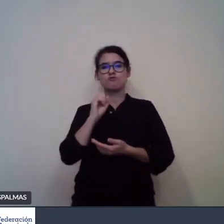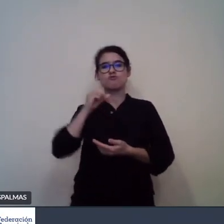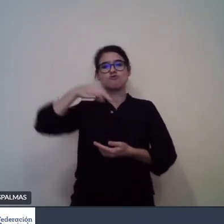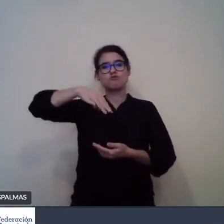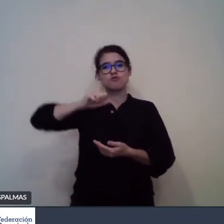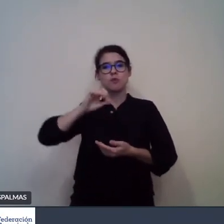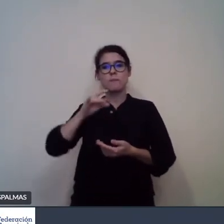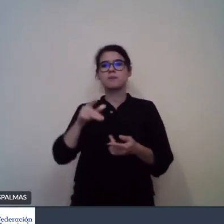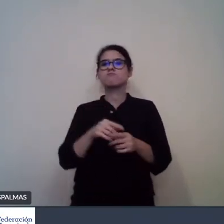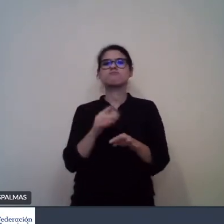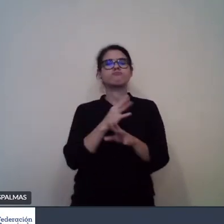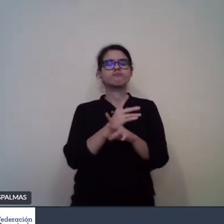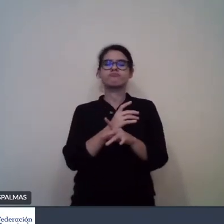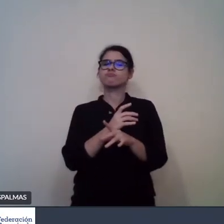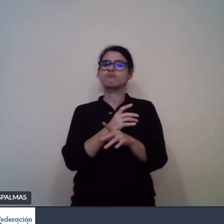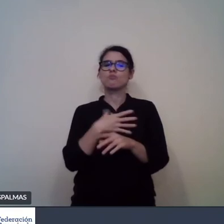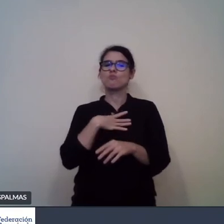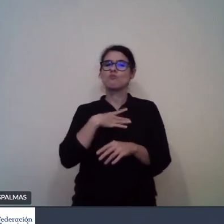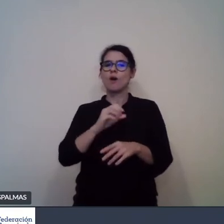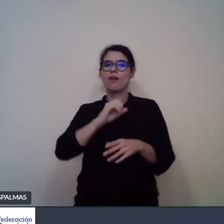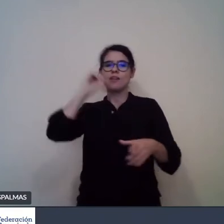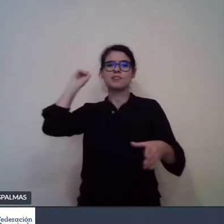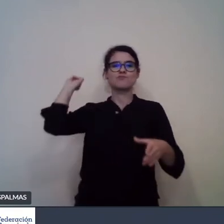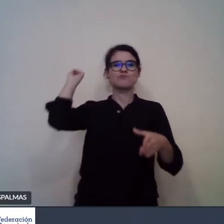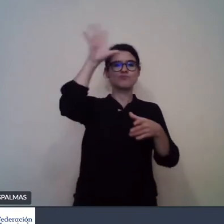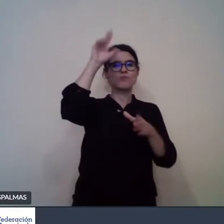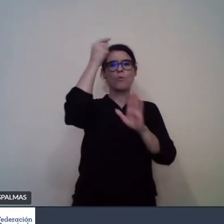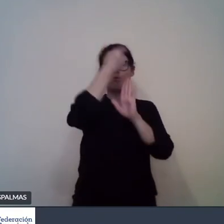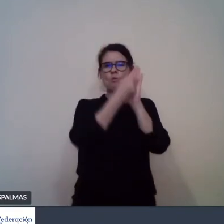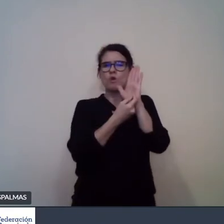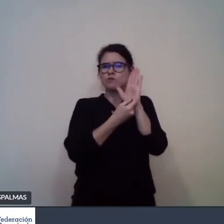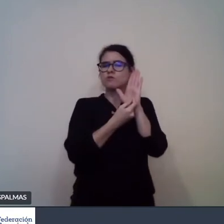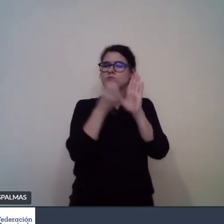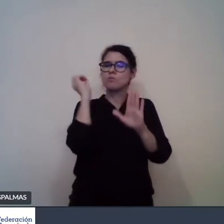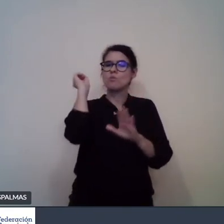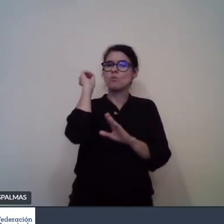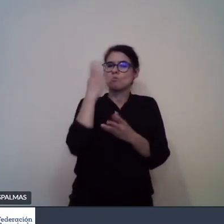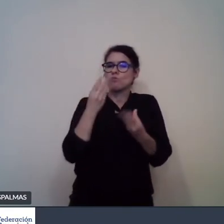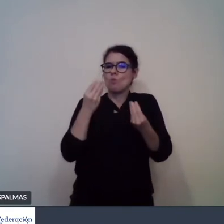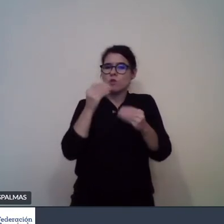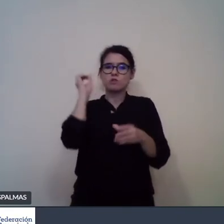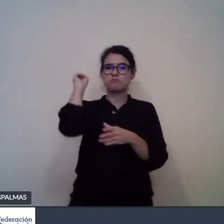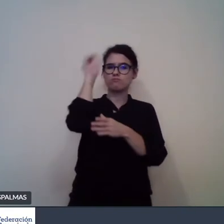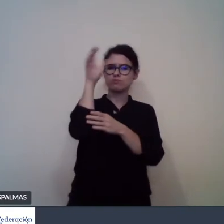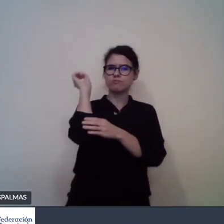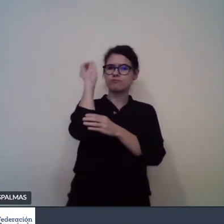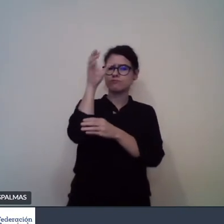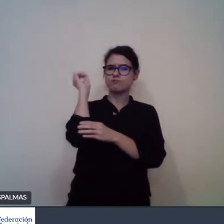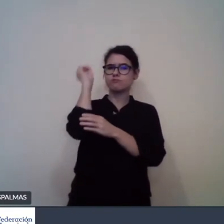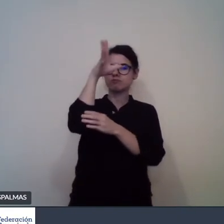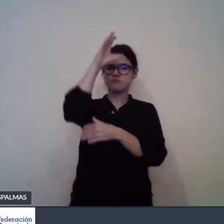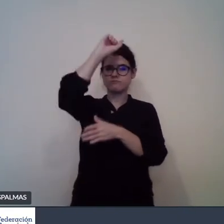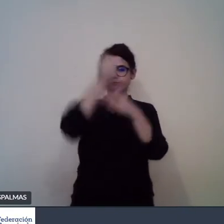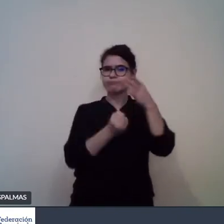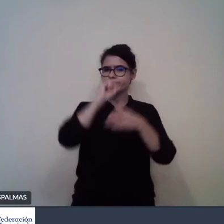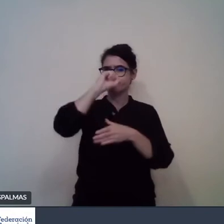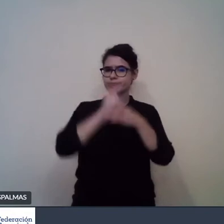anotadora, casi siempre sobre tiro, pero también sobre dribbling. Aquí tenéis de nuevo